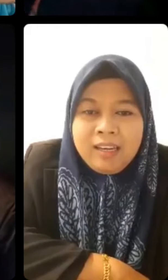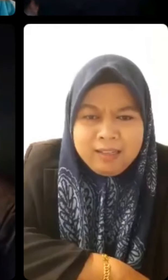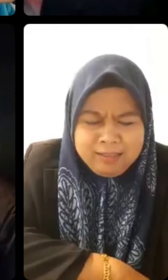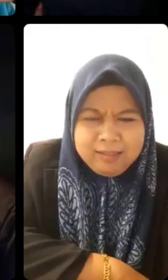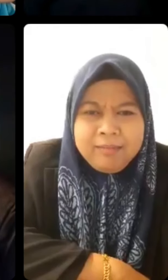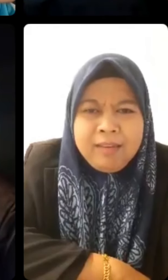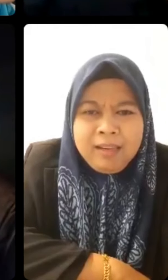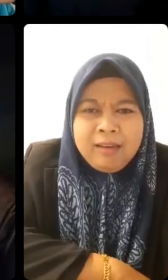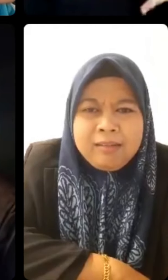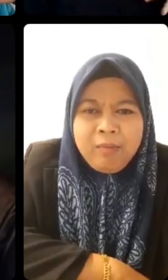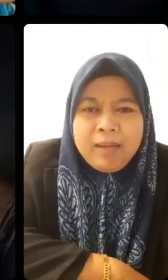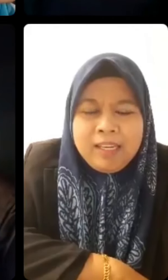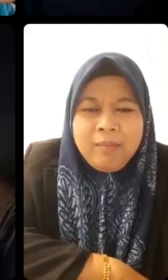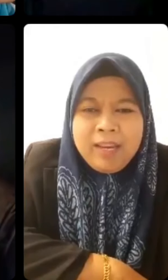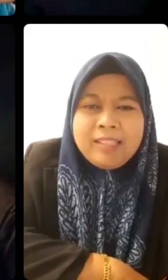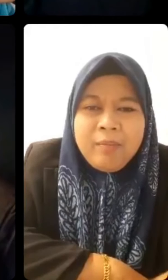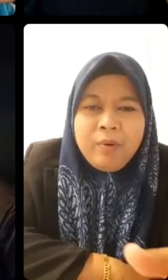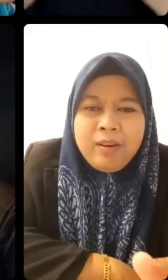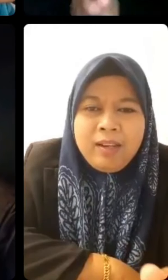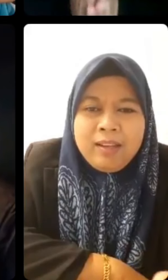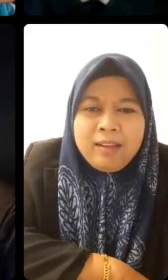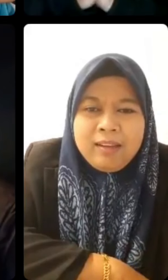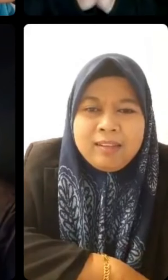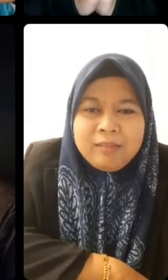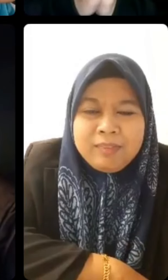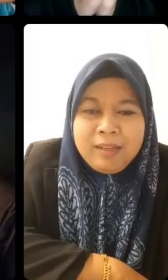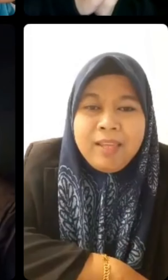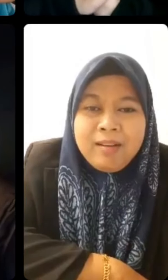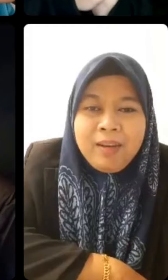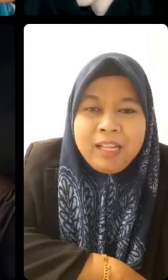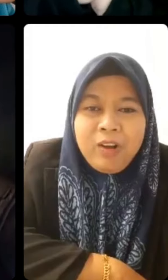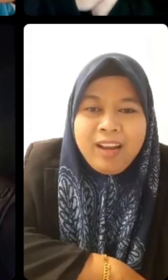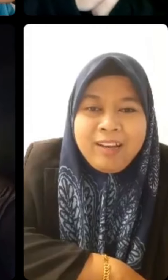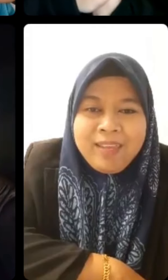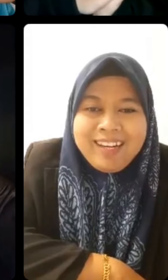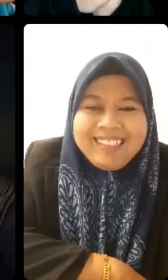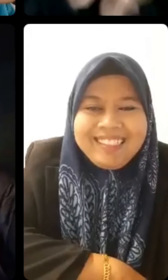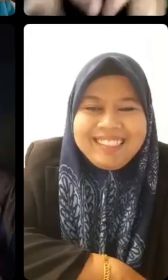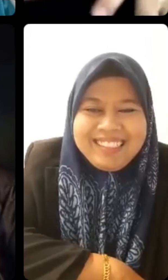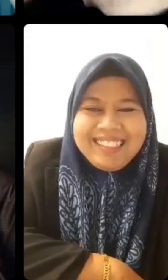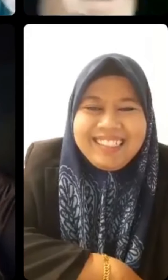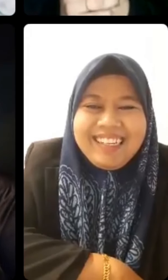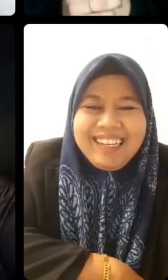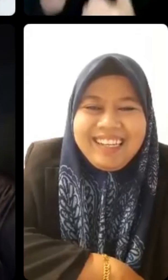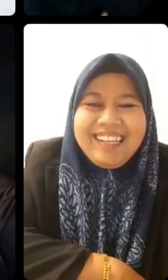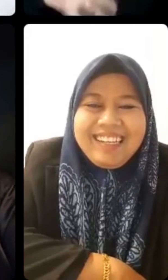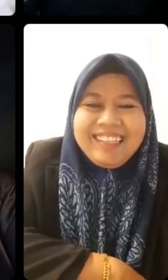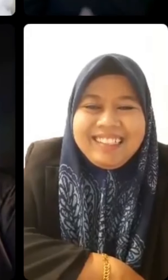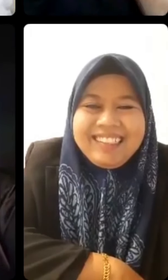dengan, saya boleh baca dengan baik dan saya pun gembira bila tengok orang lain gembira.